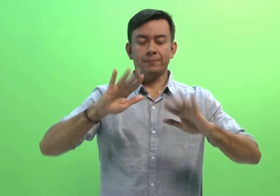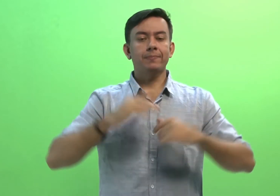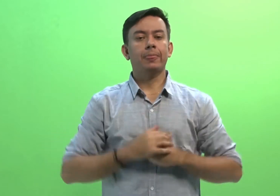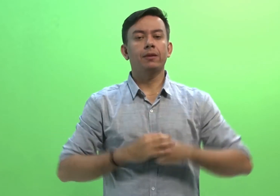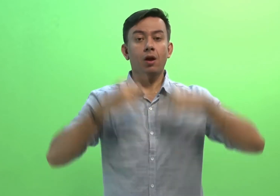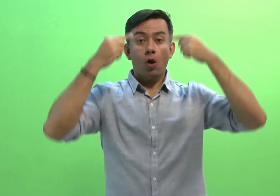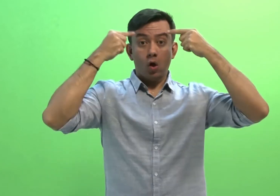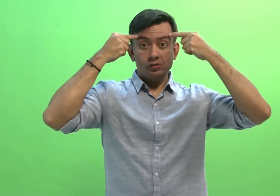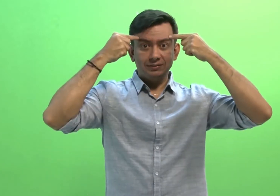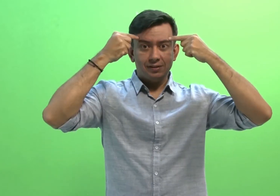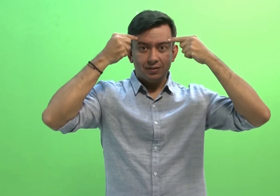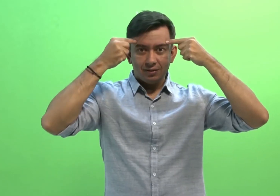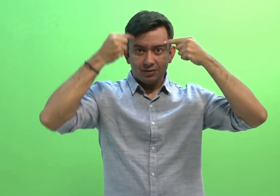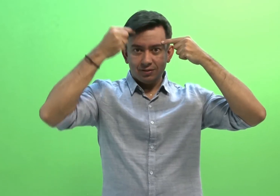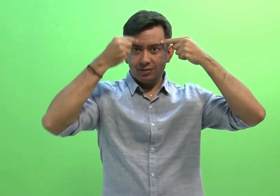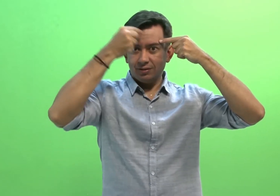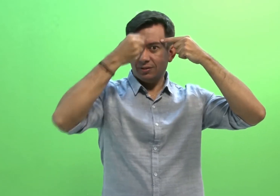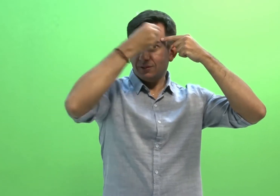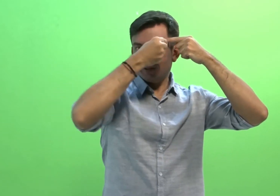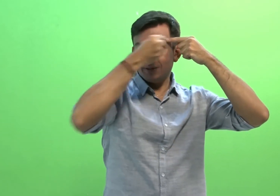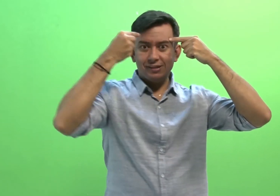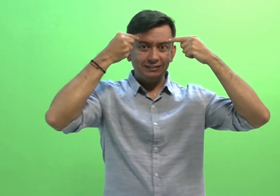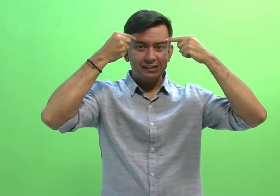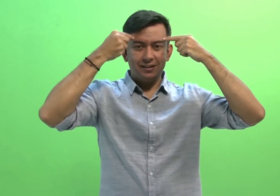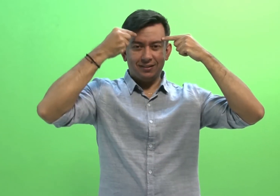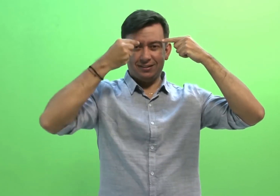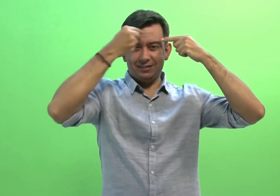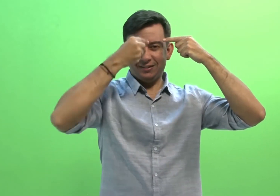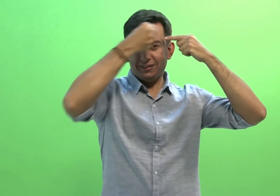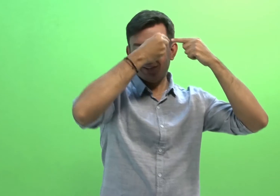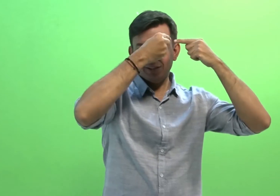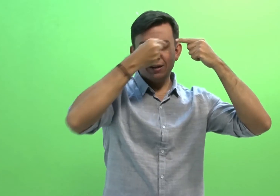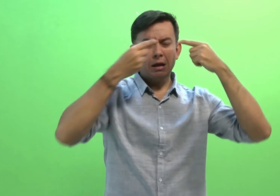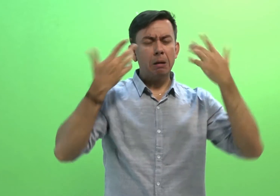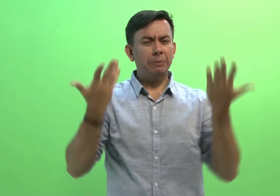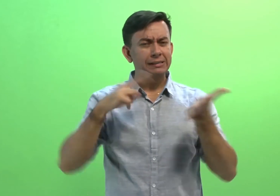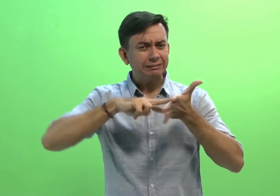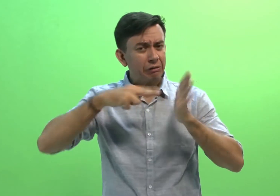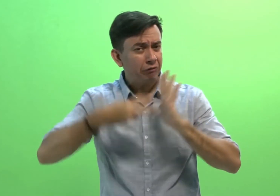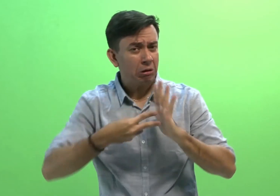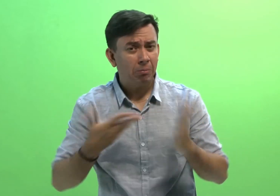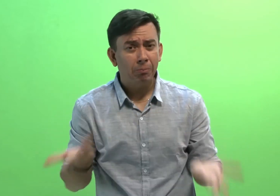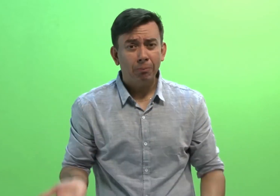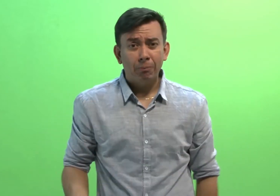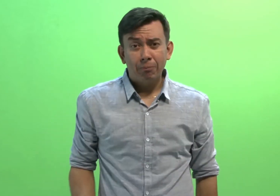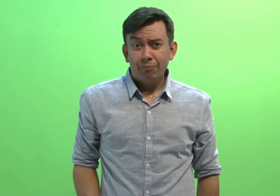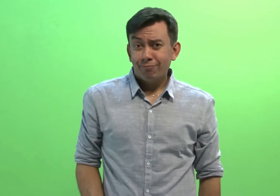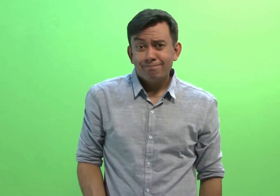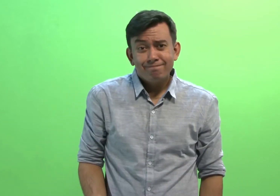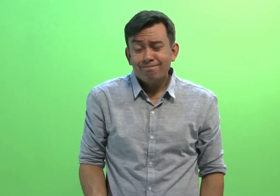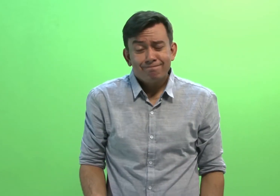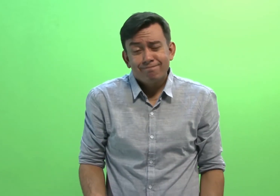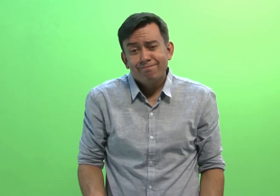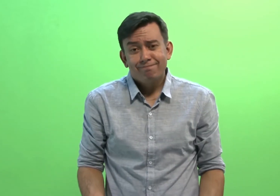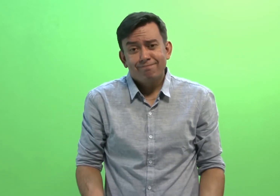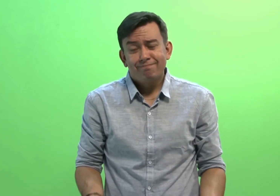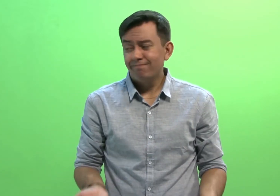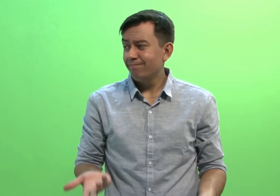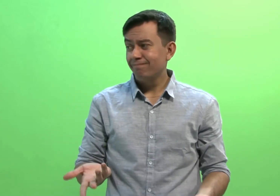importância. Mas se eu fizer como se na parte frontal da cabeça tiver umas setinhas, não vai